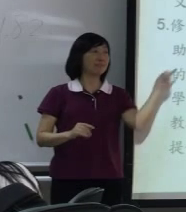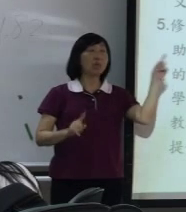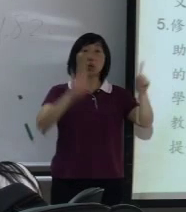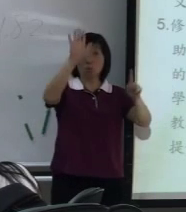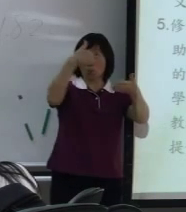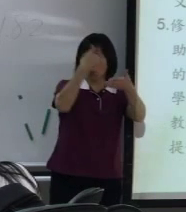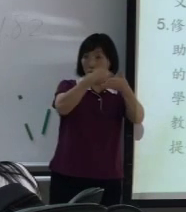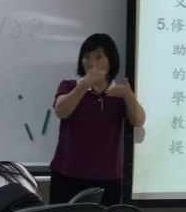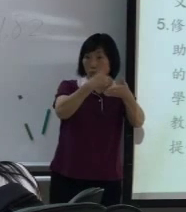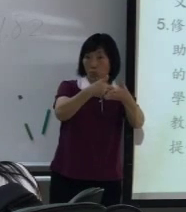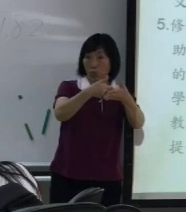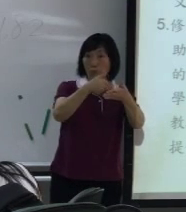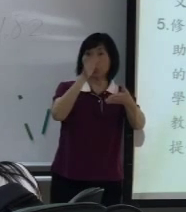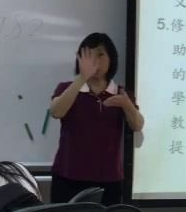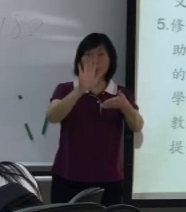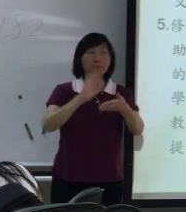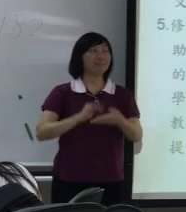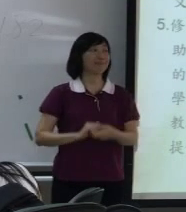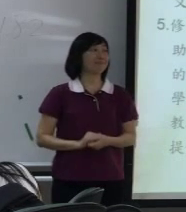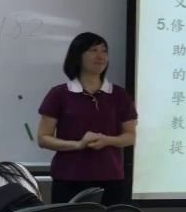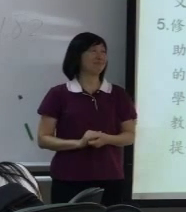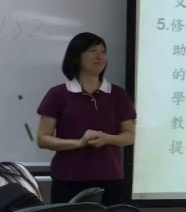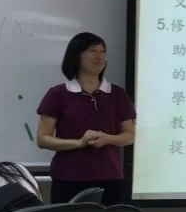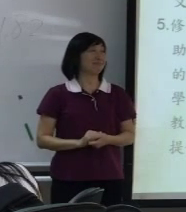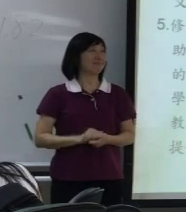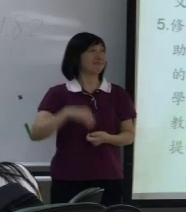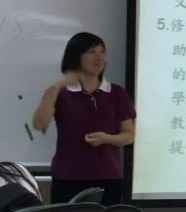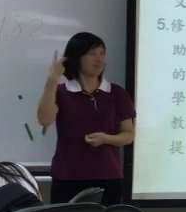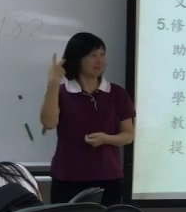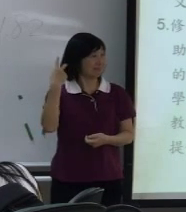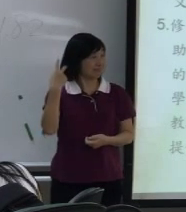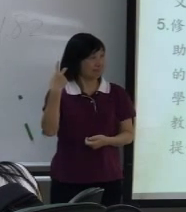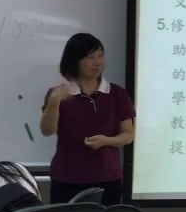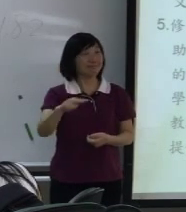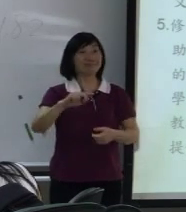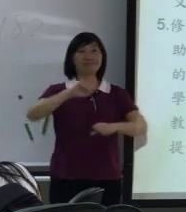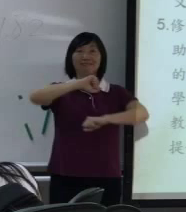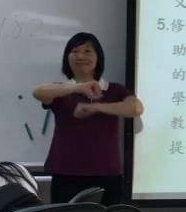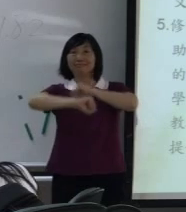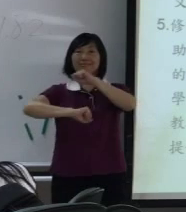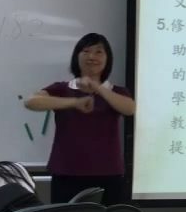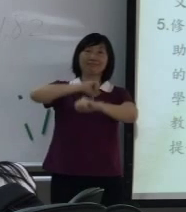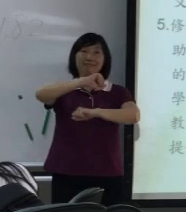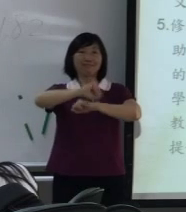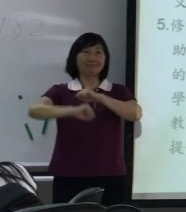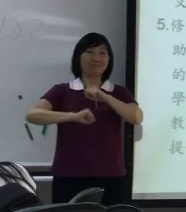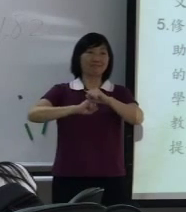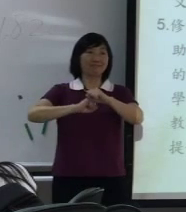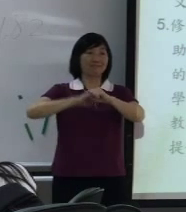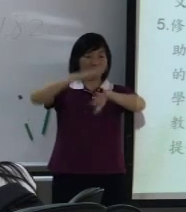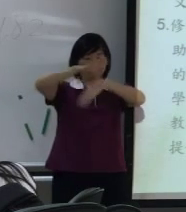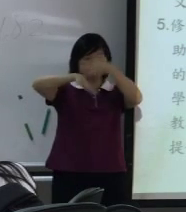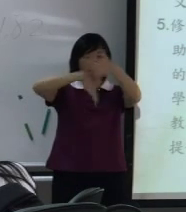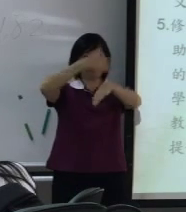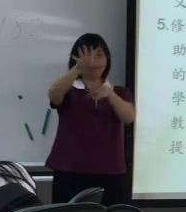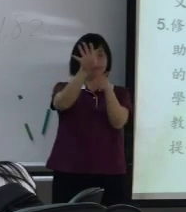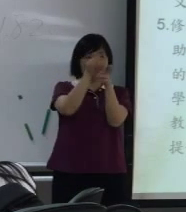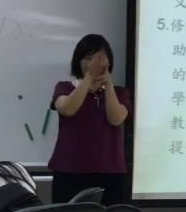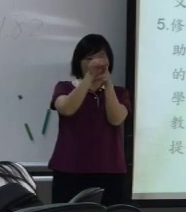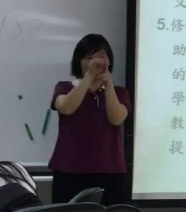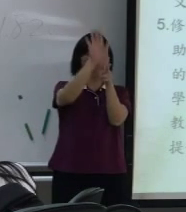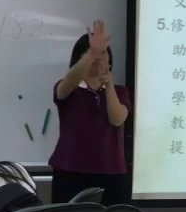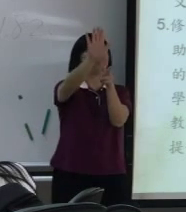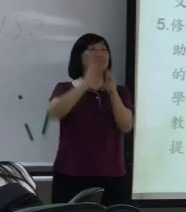图片以外，我们还有动态的手语录影